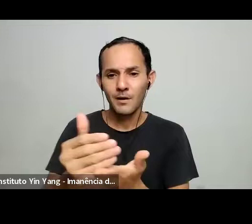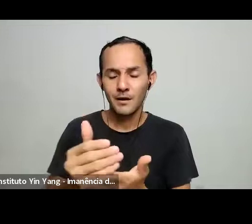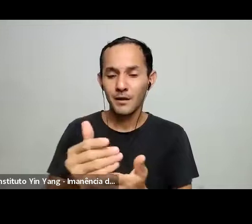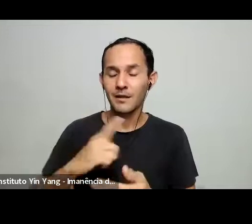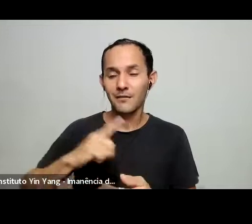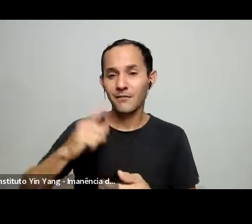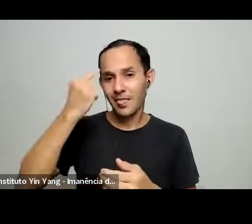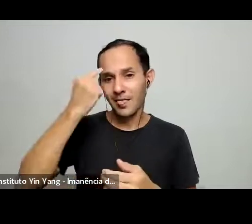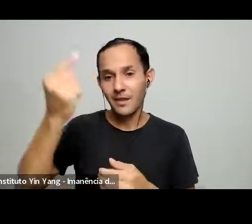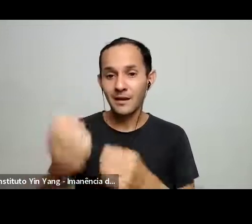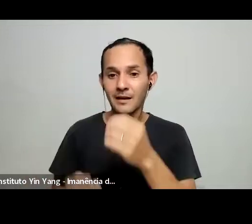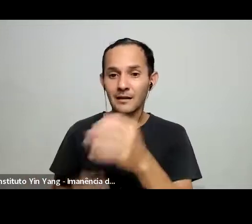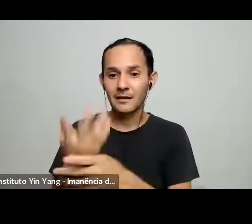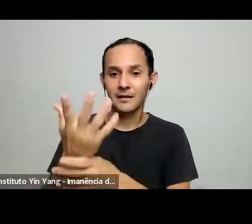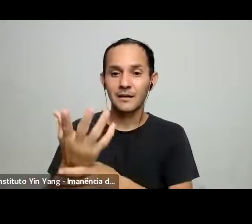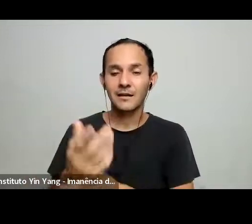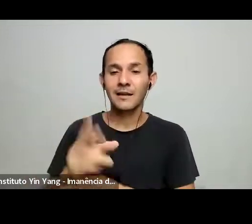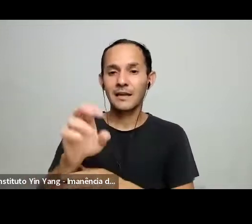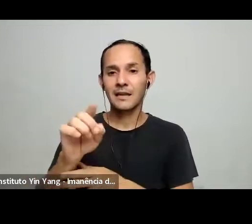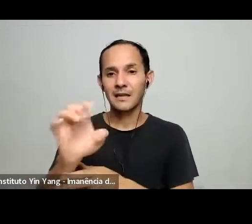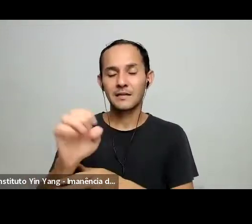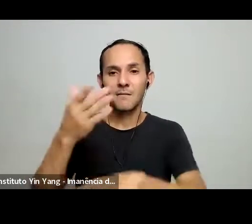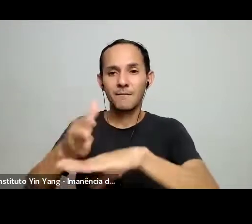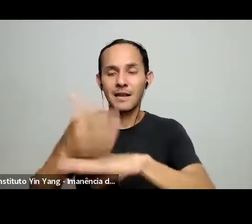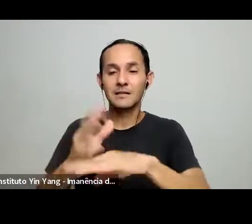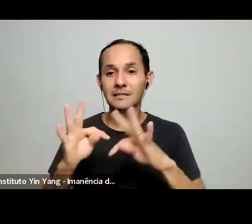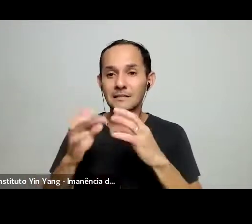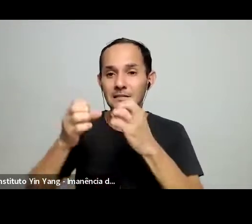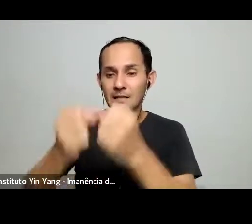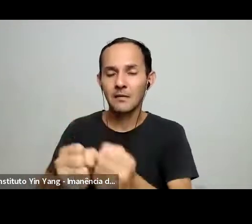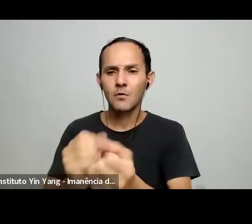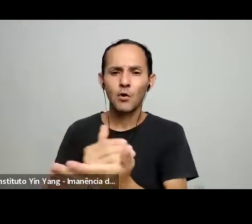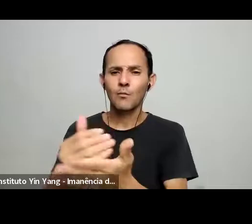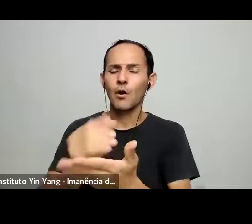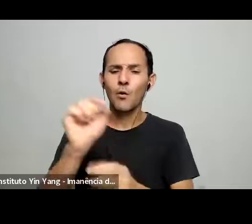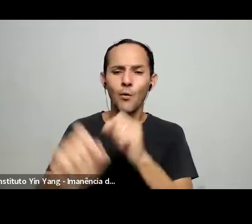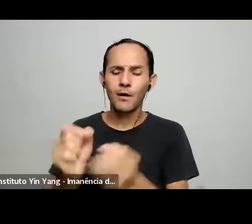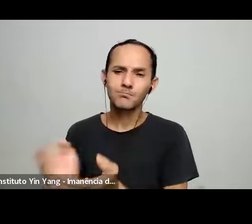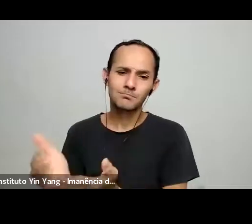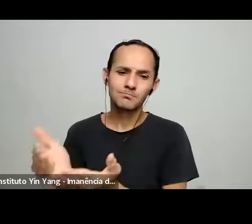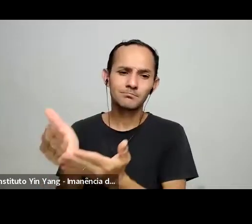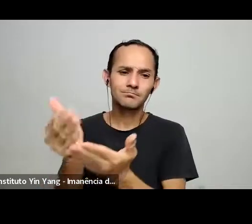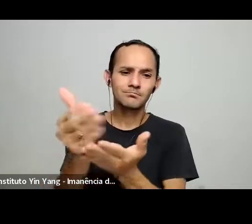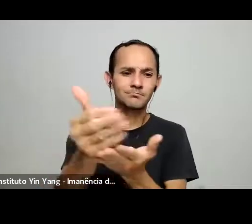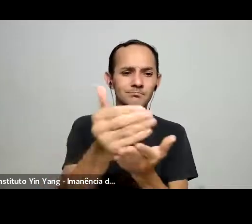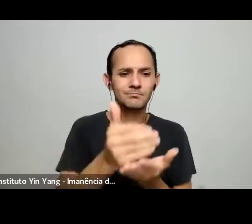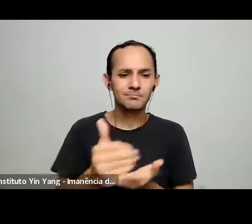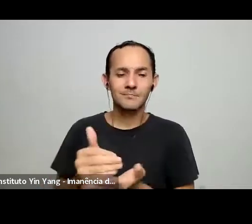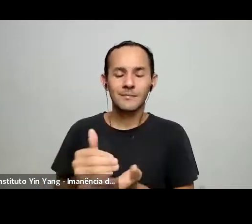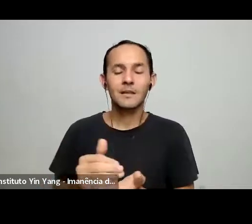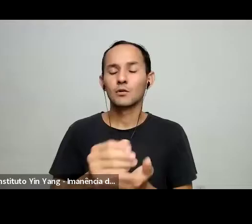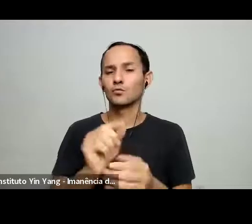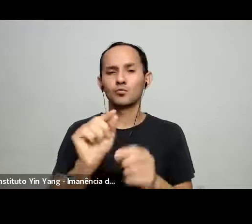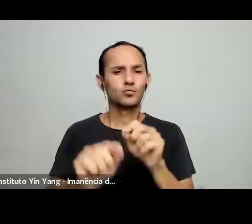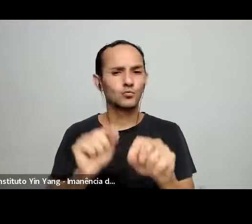ideia de criar a Rede Práticas Sistêmicas para iniciar uma coleta de dados.